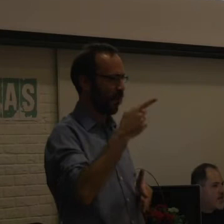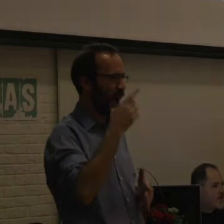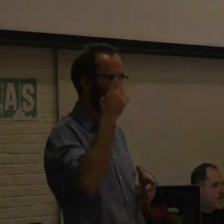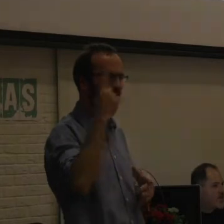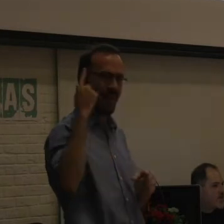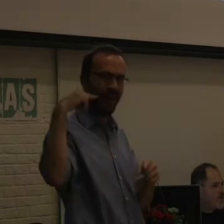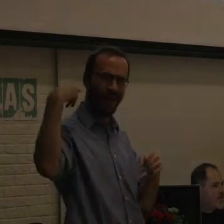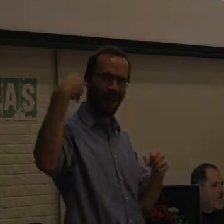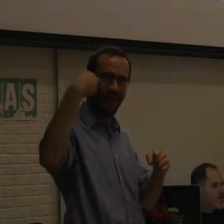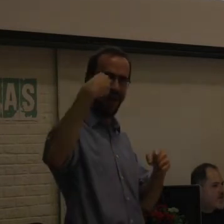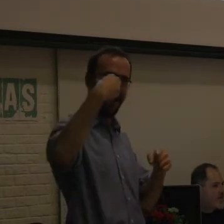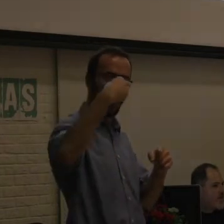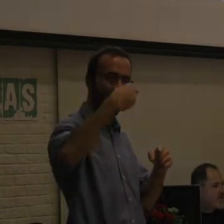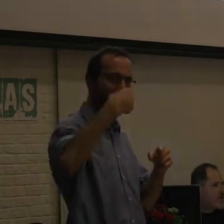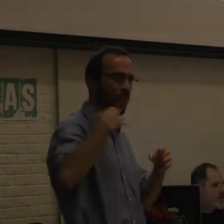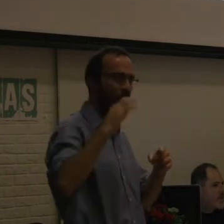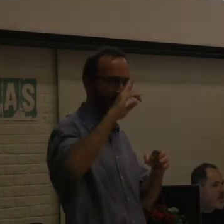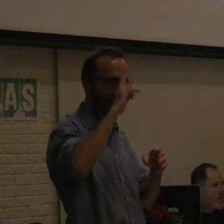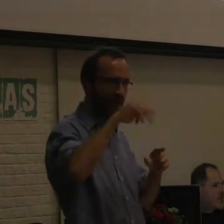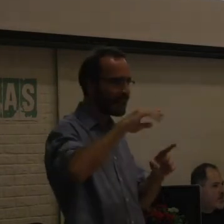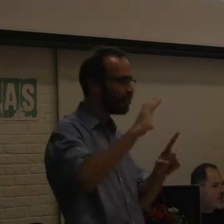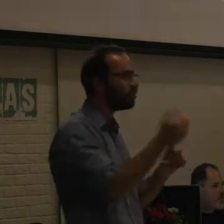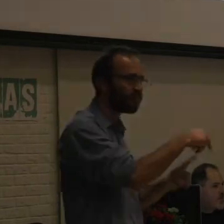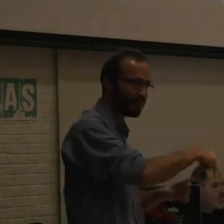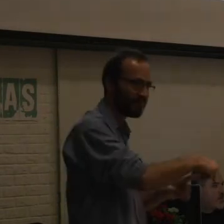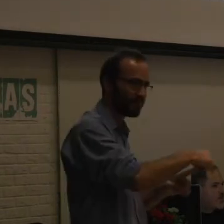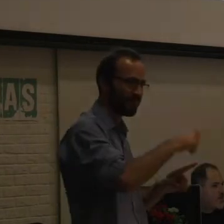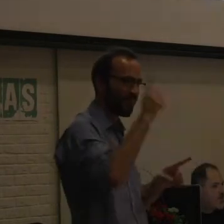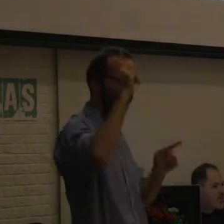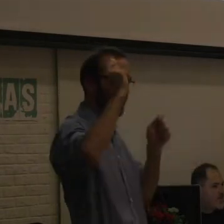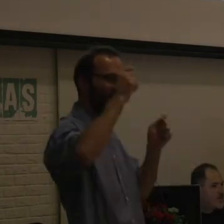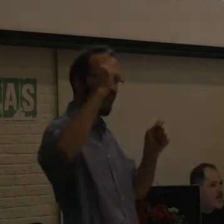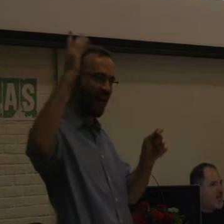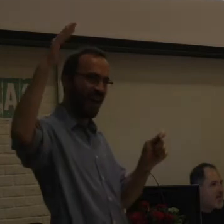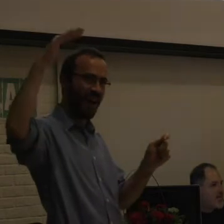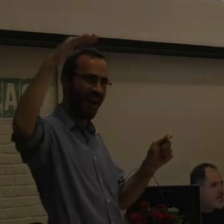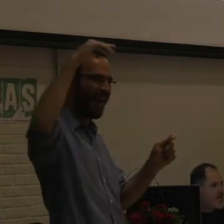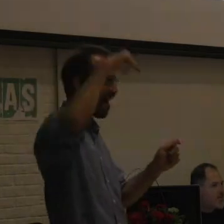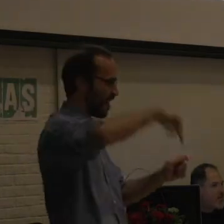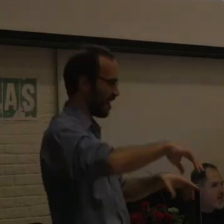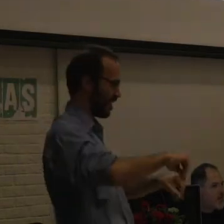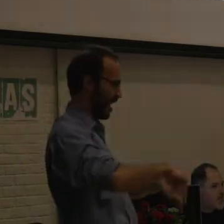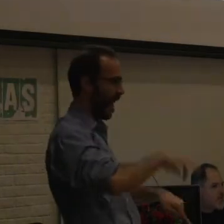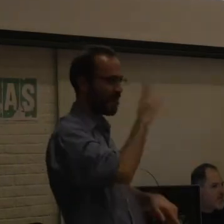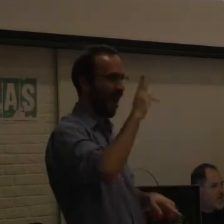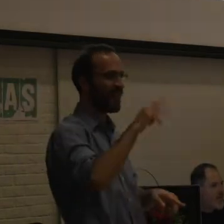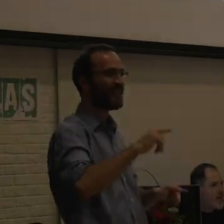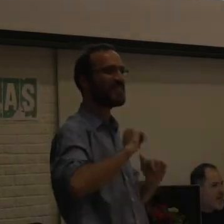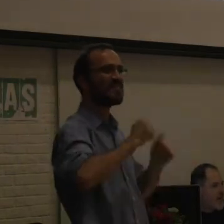Metragirta, que es otro nombre de la diosa Cibeles, que viene en un carro desde el cielo tirado por dos leones, es la diosa que tenemos